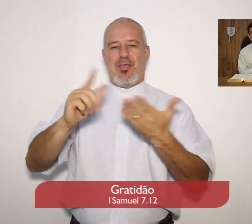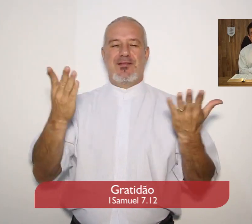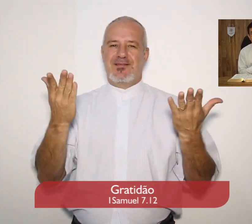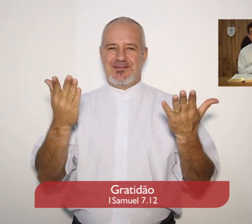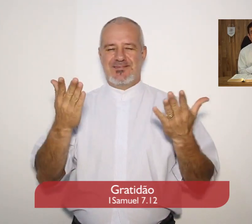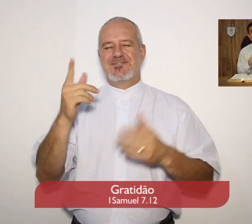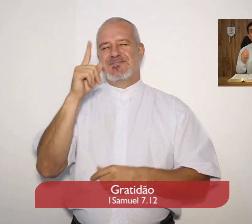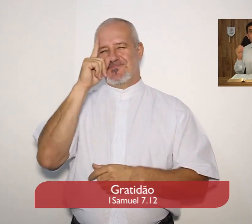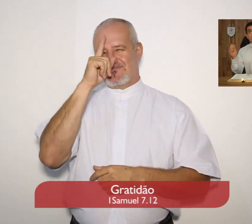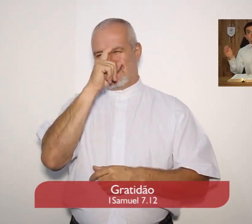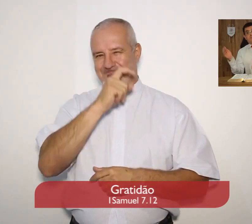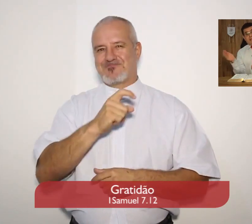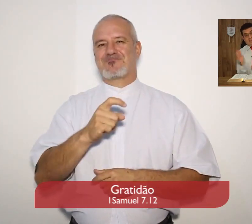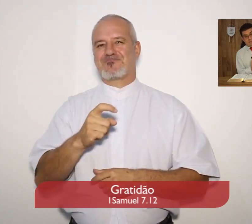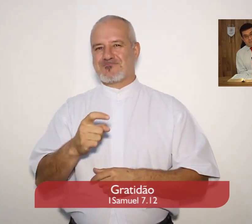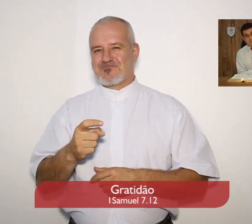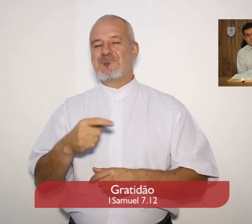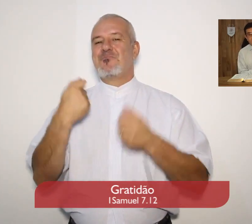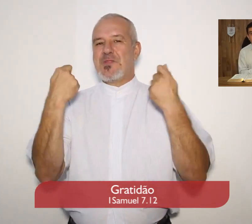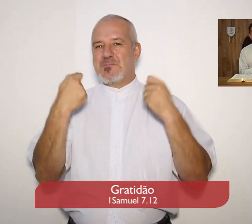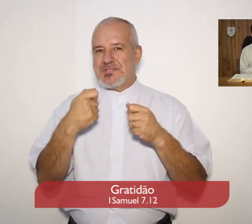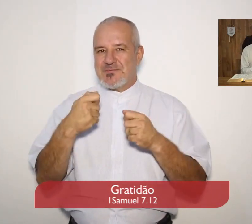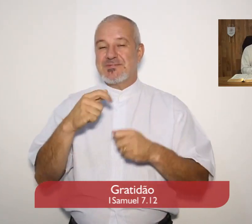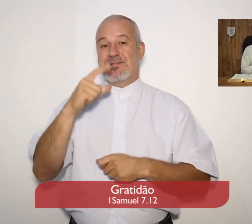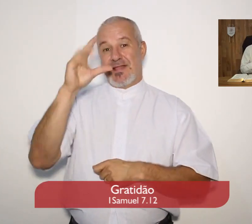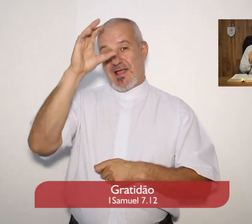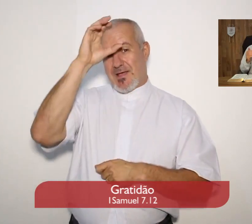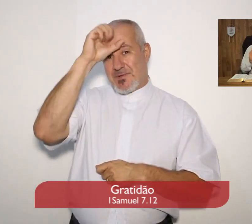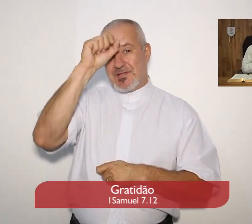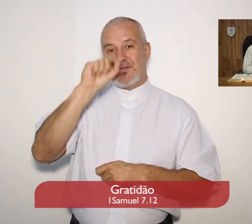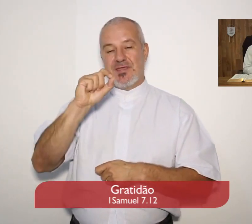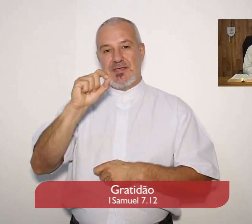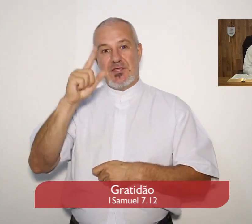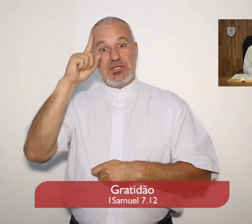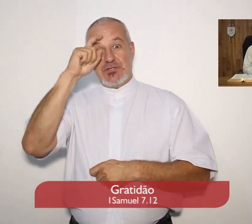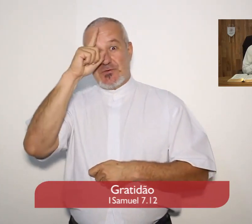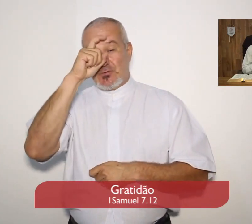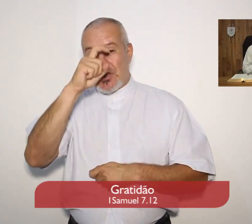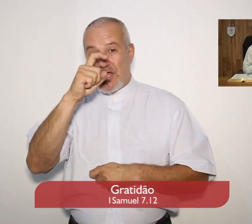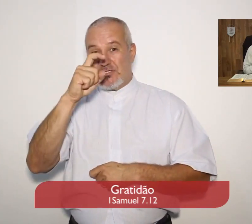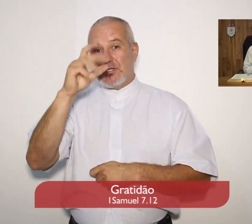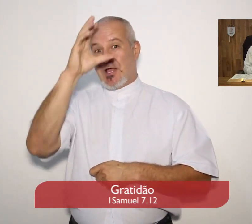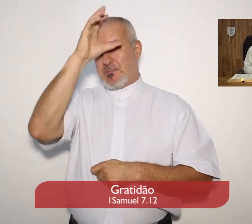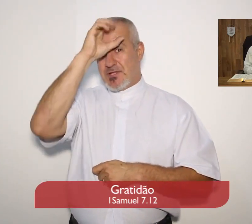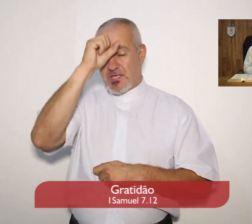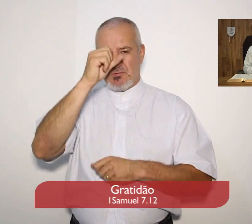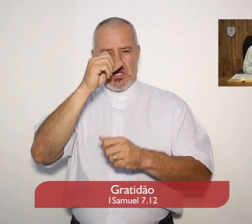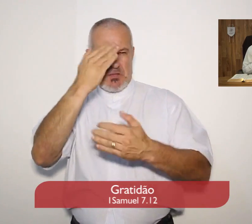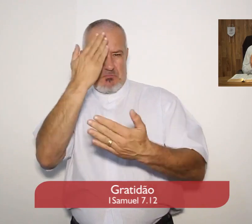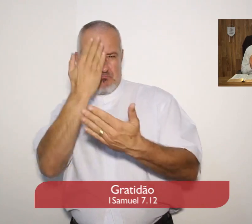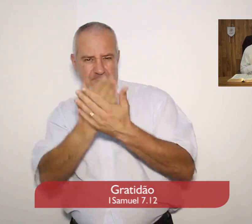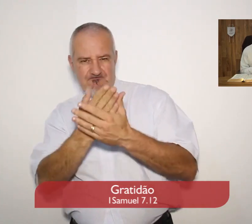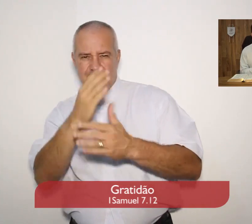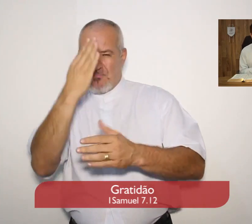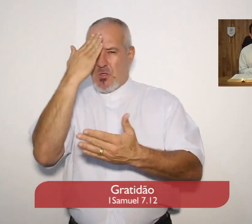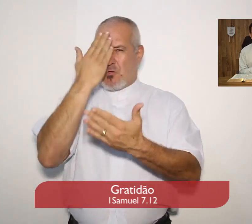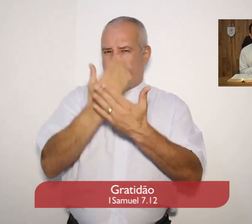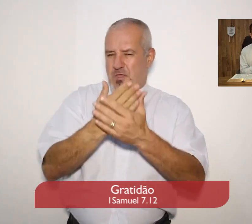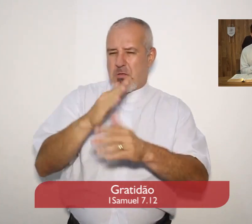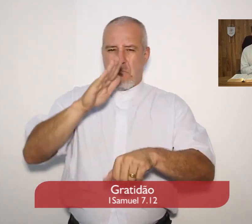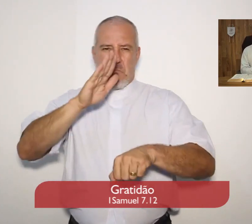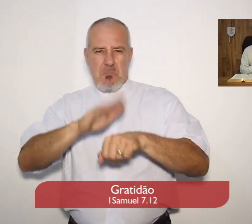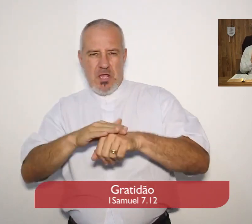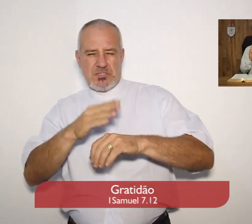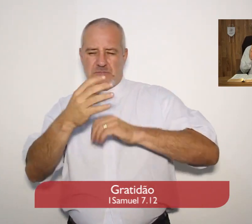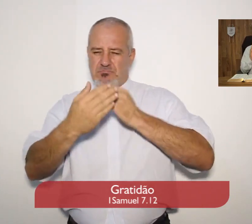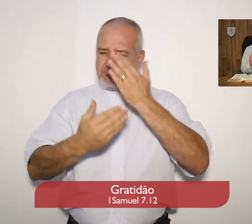exercitamos tanto os nossos talentos, como exercitamos a misericórdia e a graça,